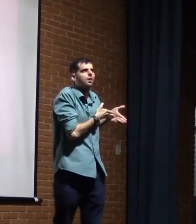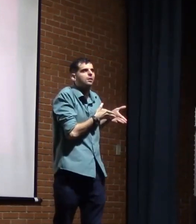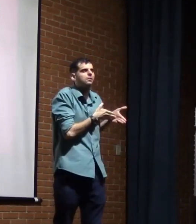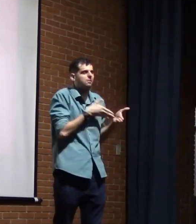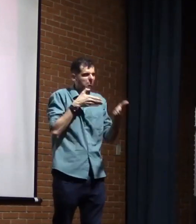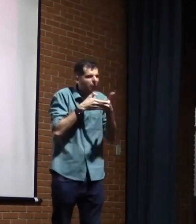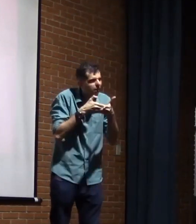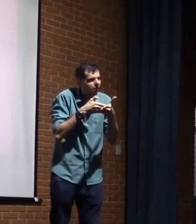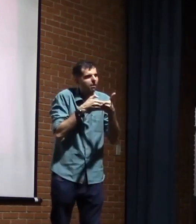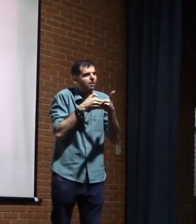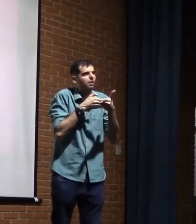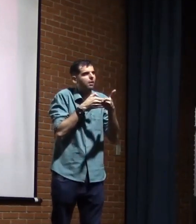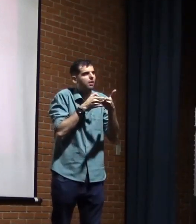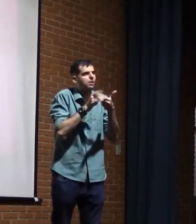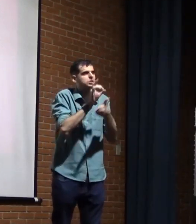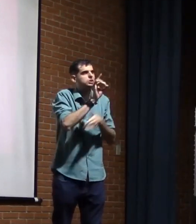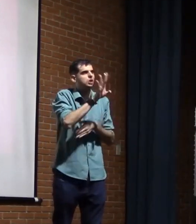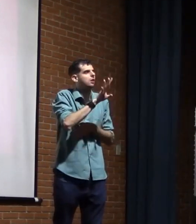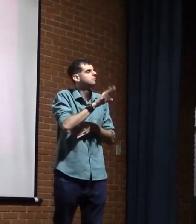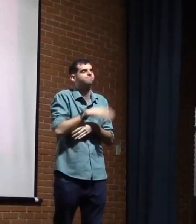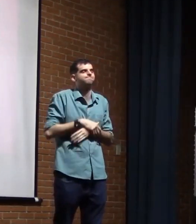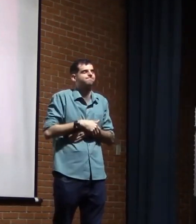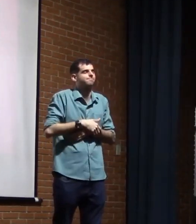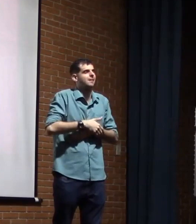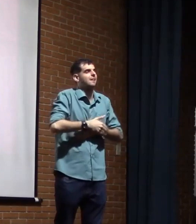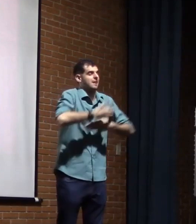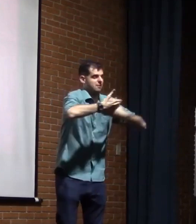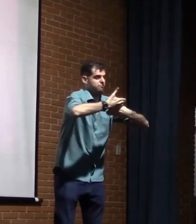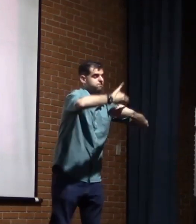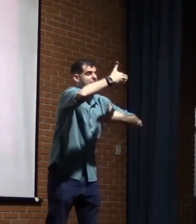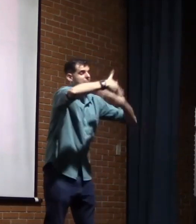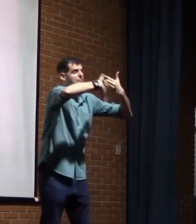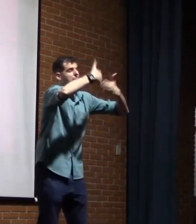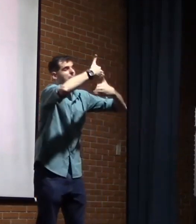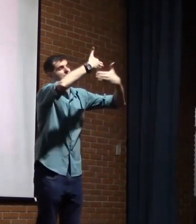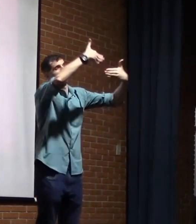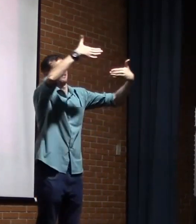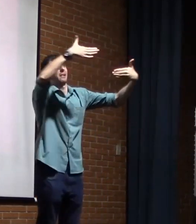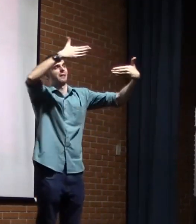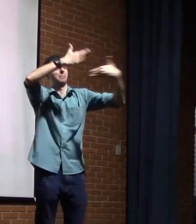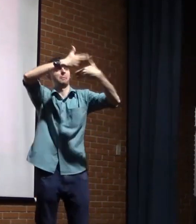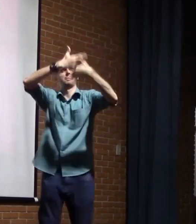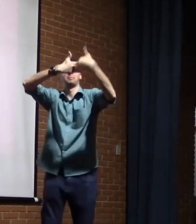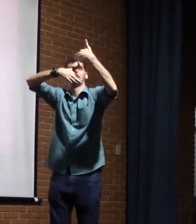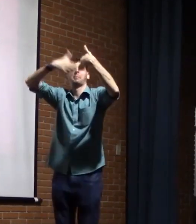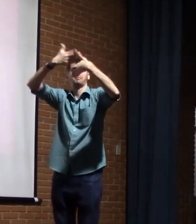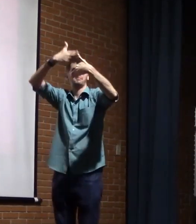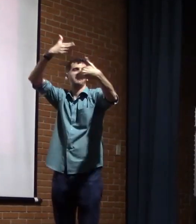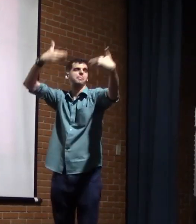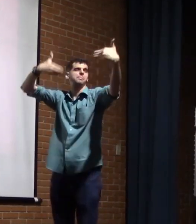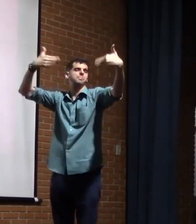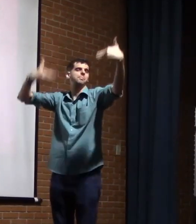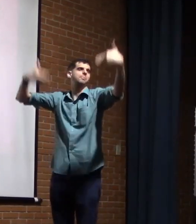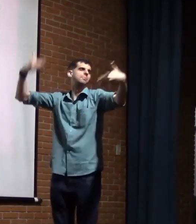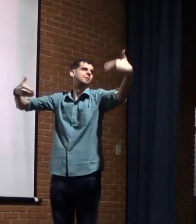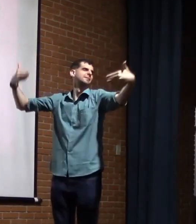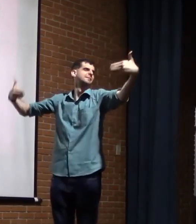barreiras, mas barreiras, só barreiras que eles passaram, não é bem assim. Pensem só, por